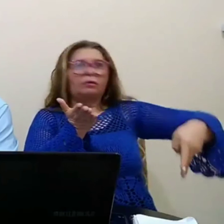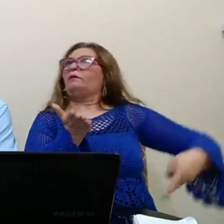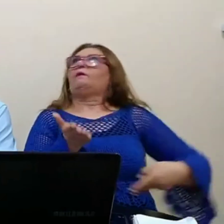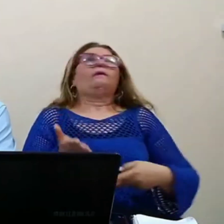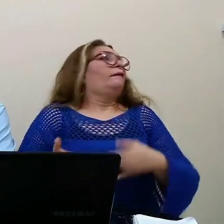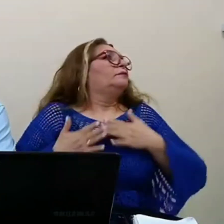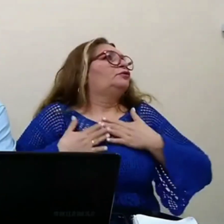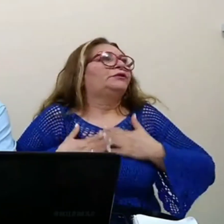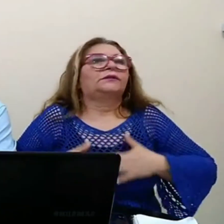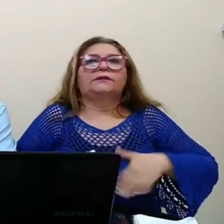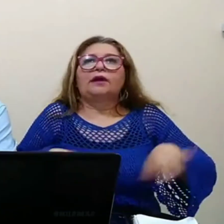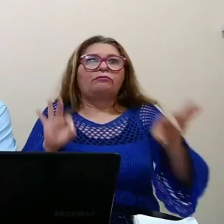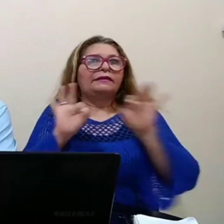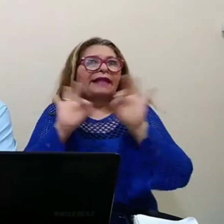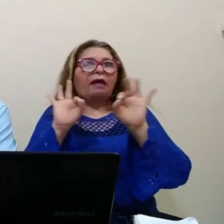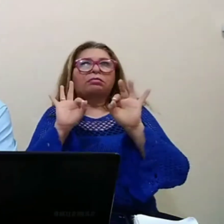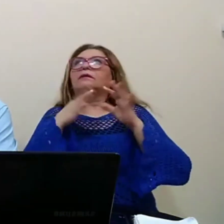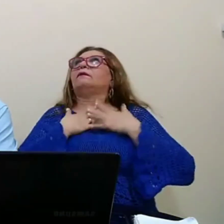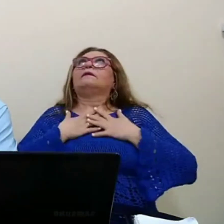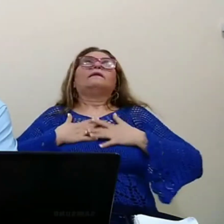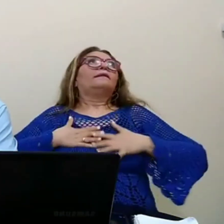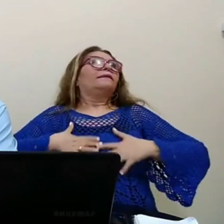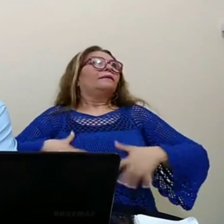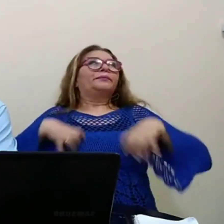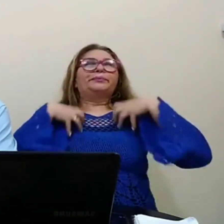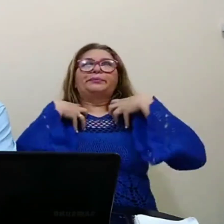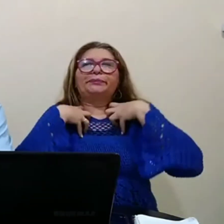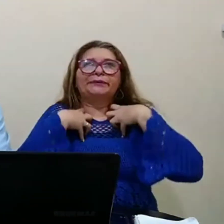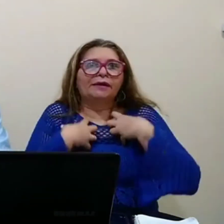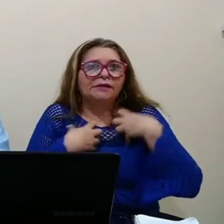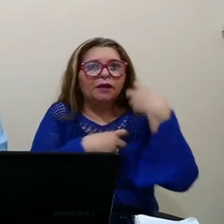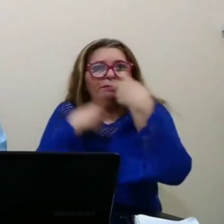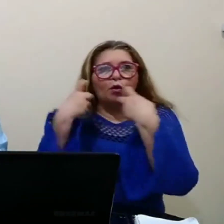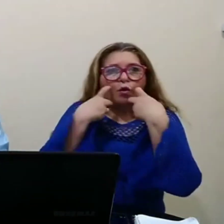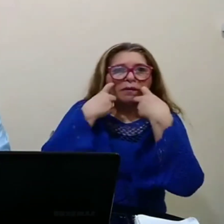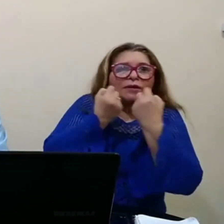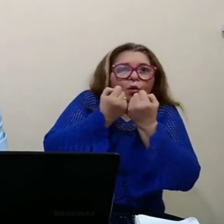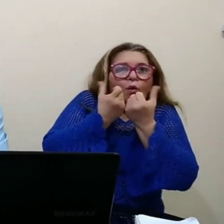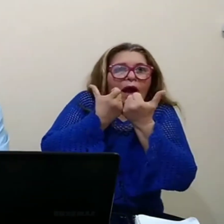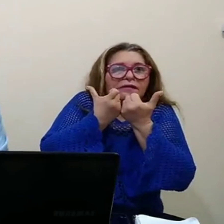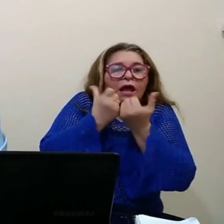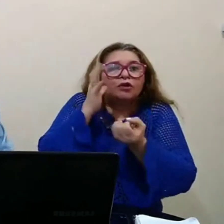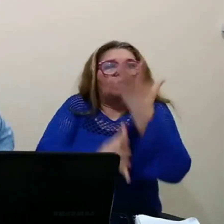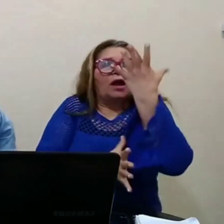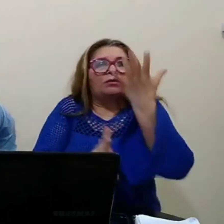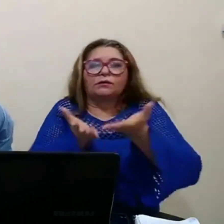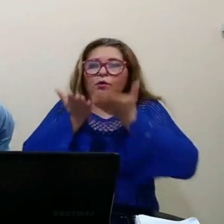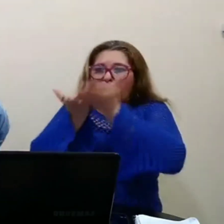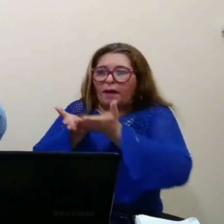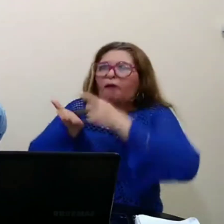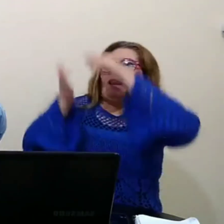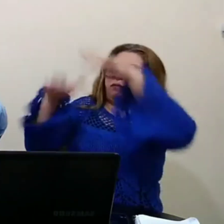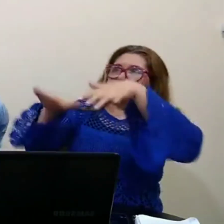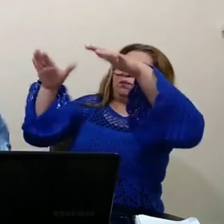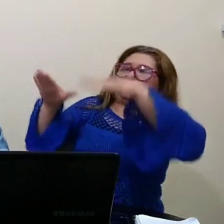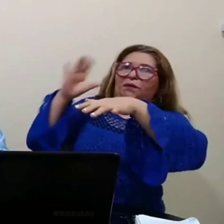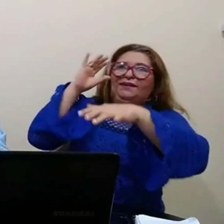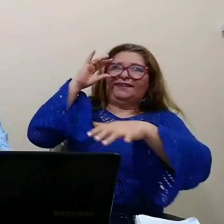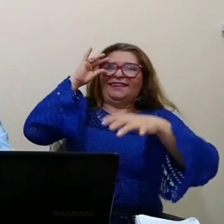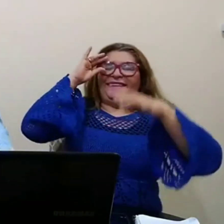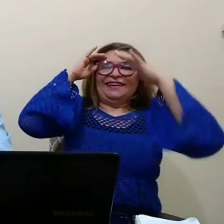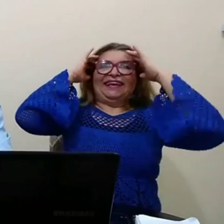uma descansada, uma aliviada, tirar aquela preocupação, né, cair a ficha do que estava acontecendo lá no mar e